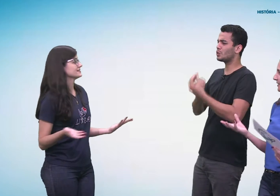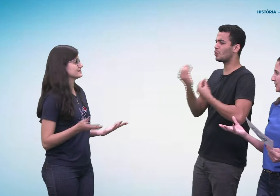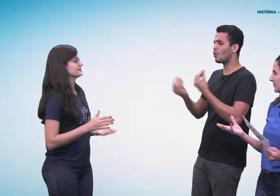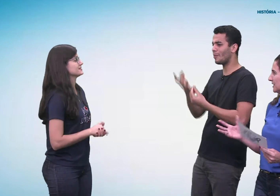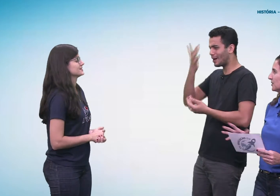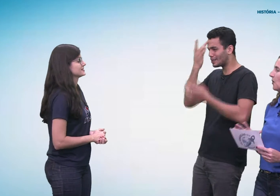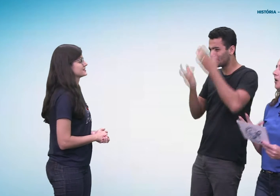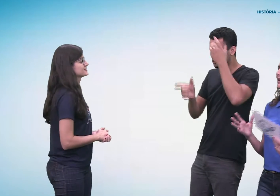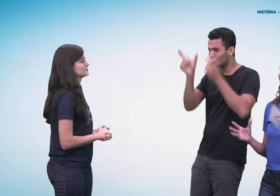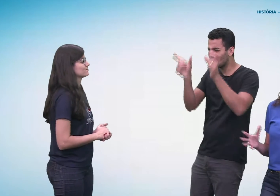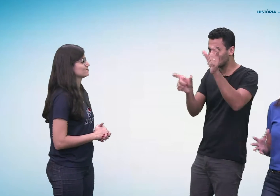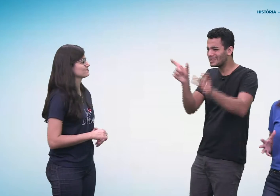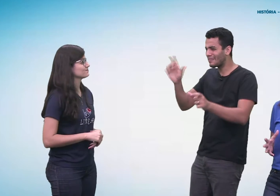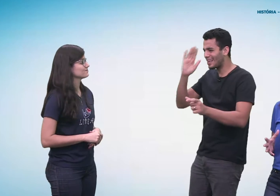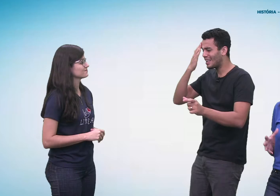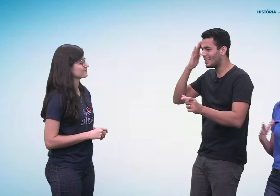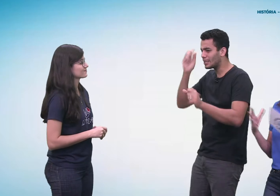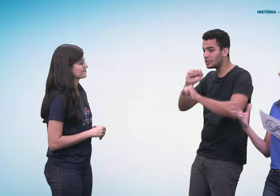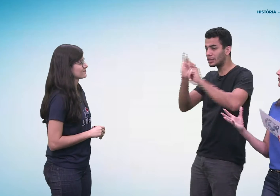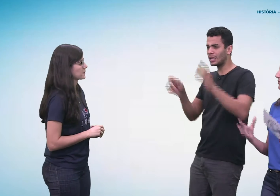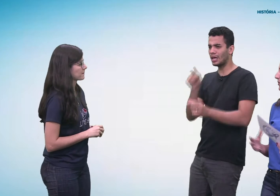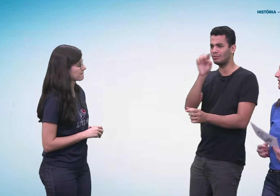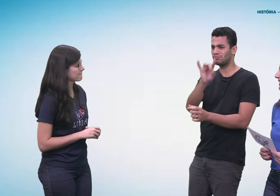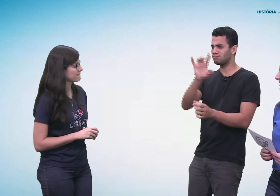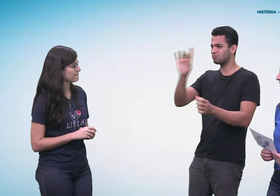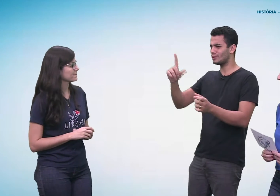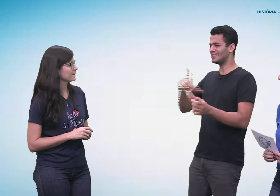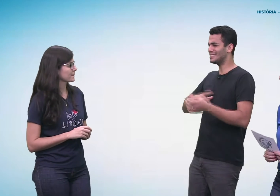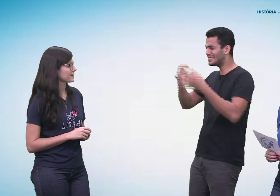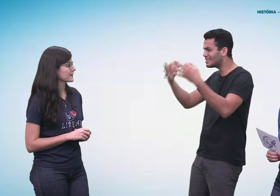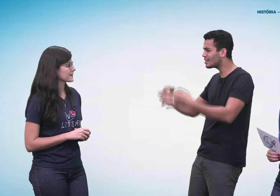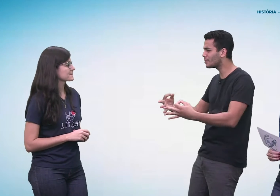conhecidos, você escolhe esse sinal, como funciona isso?